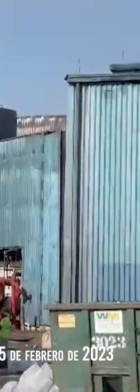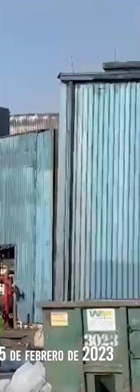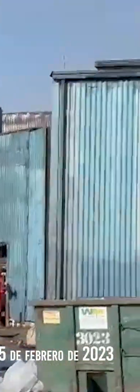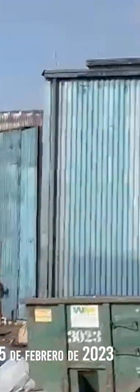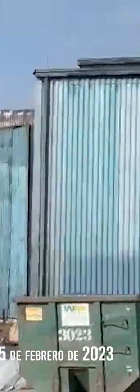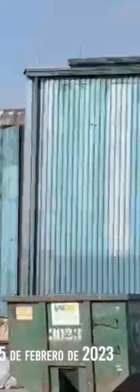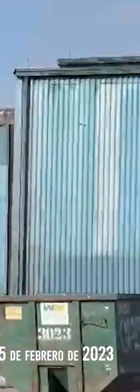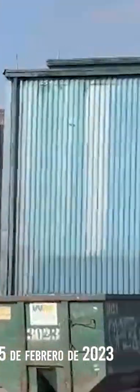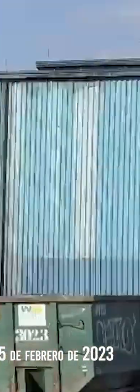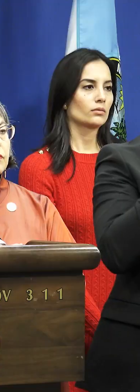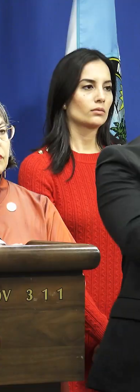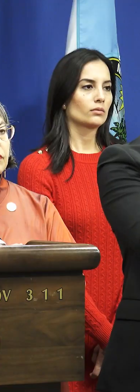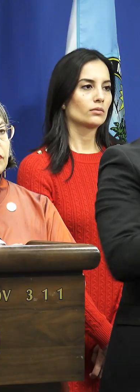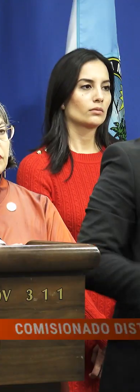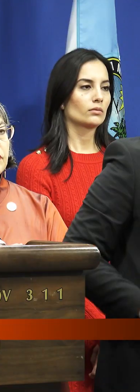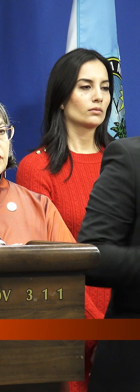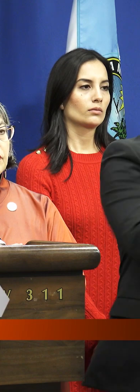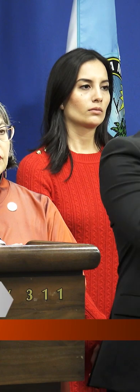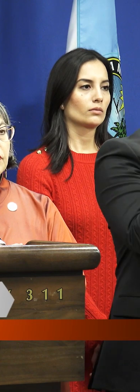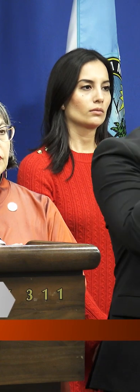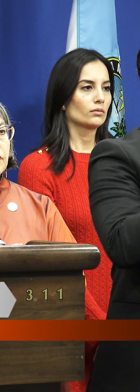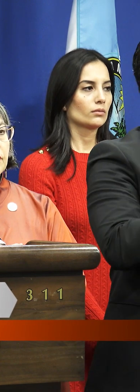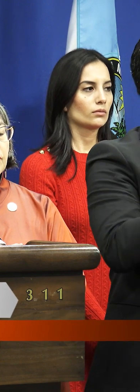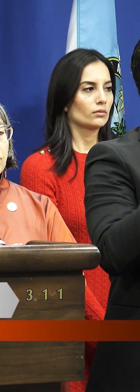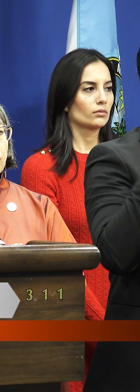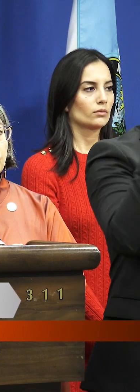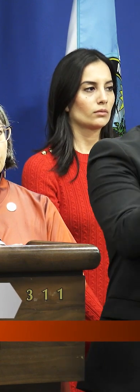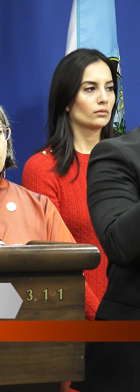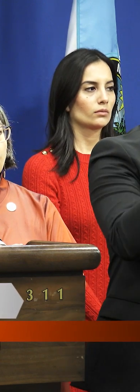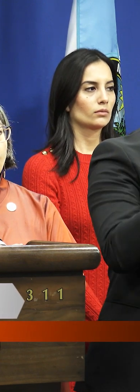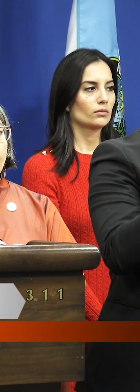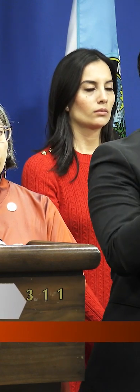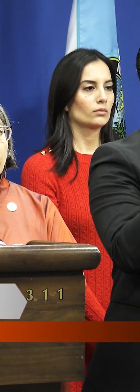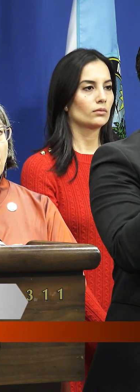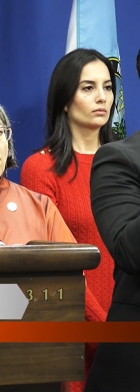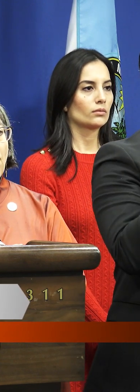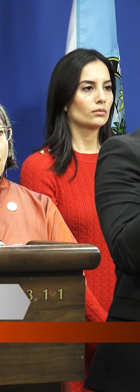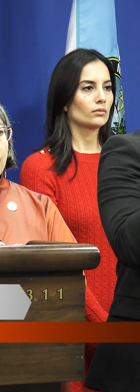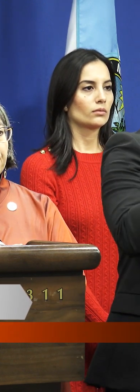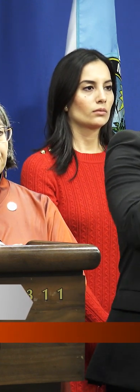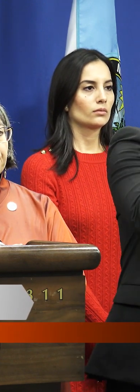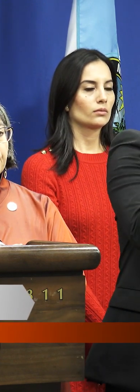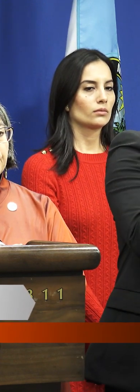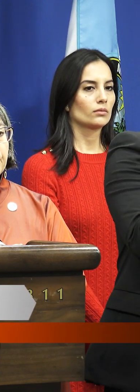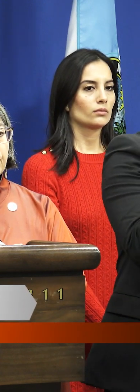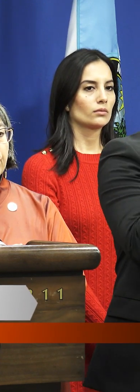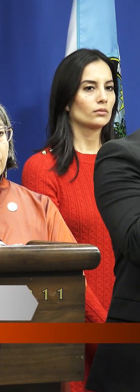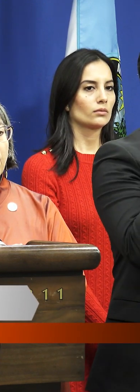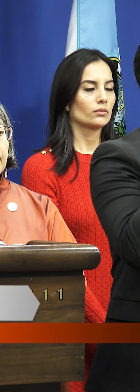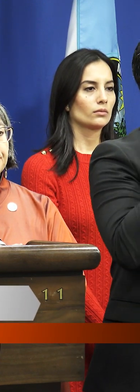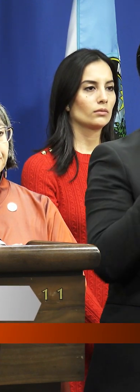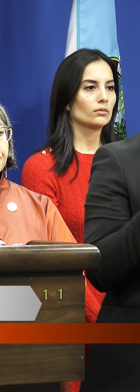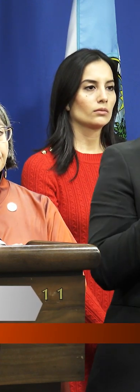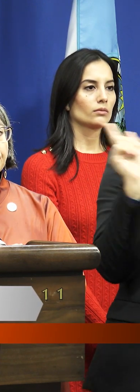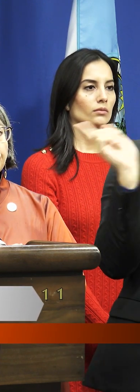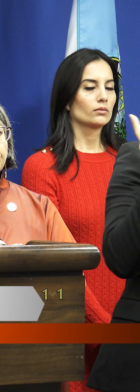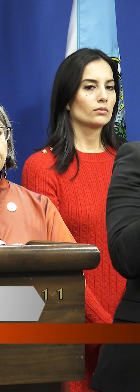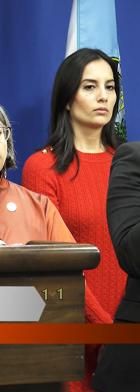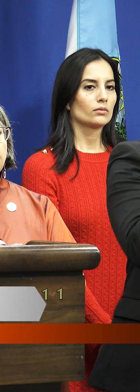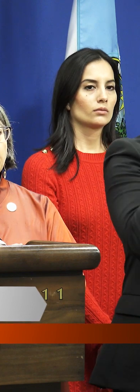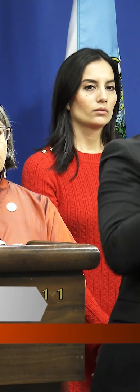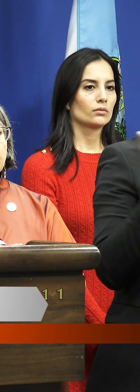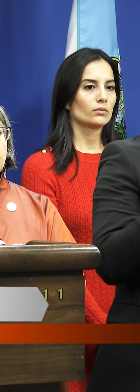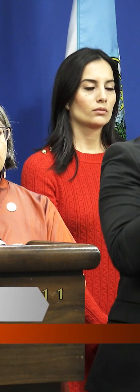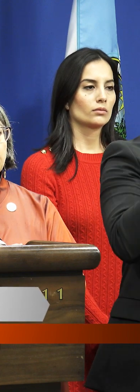a la alcaldesa por su mensaje tan claro de lo que podemos y no debemos hacer. En particular, déjame darle gracias a los expertos que están aquí de nivel